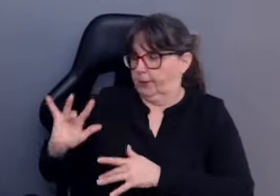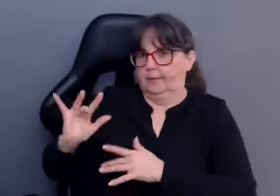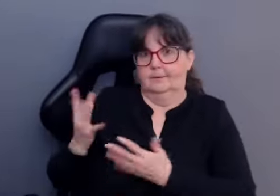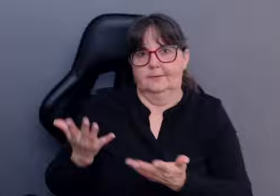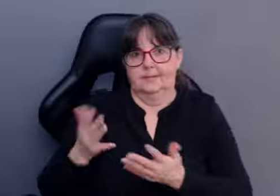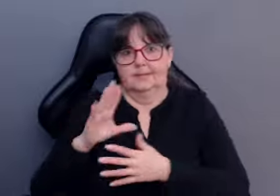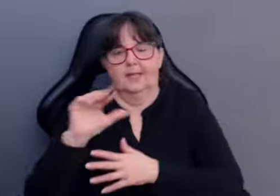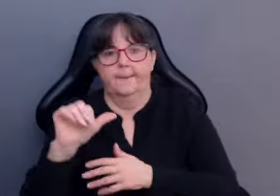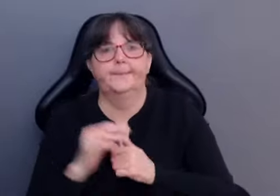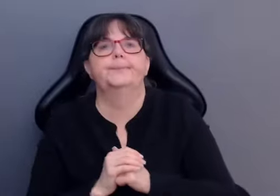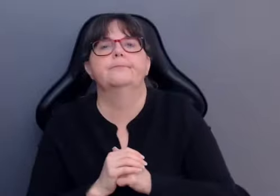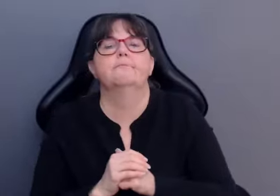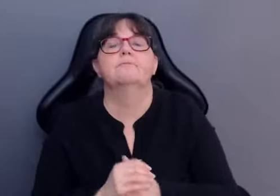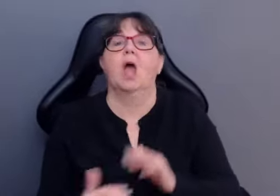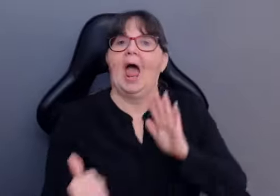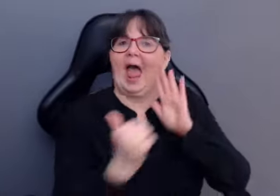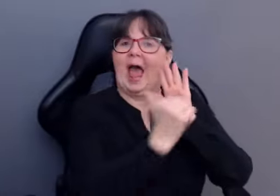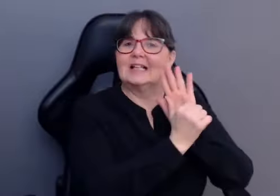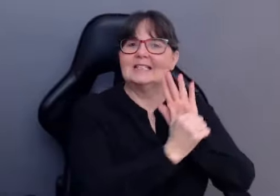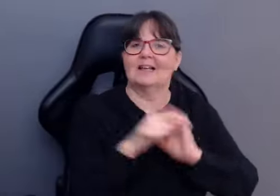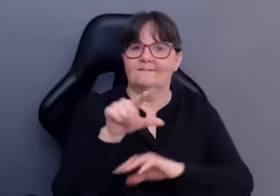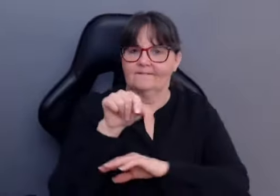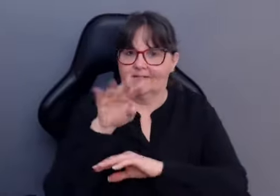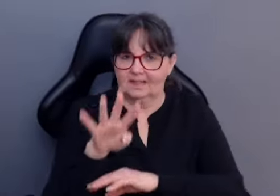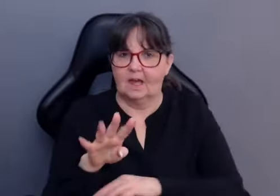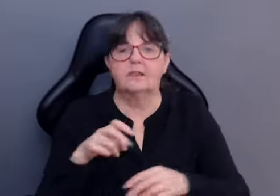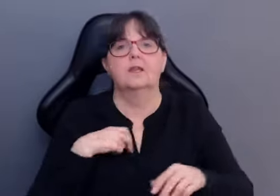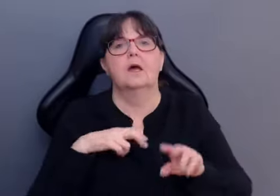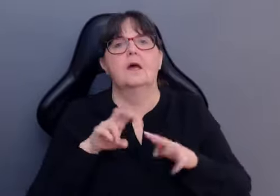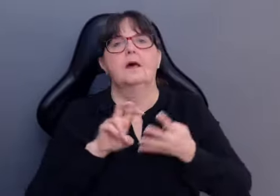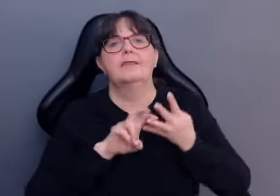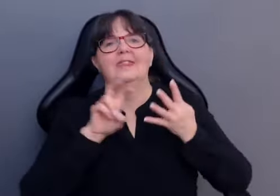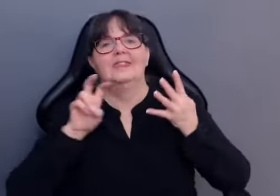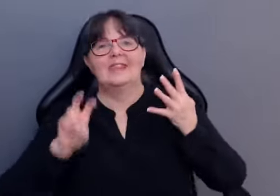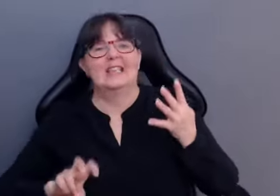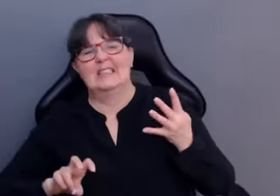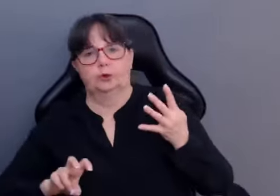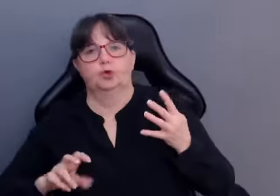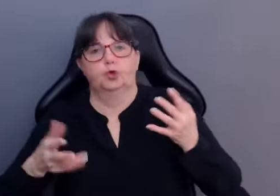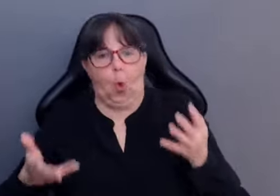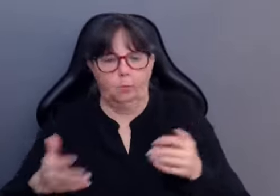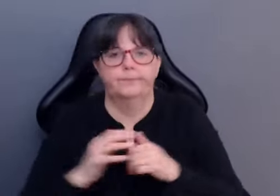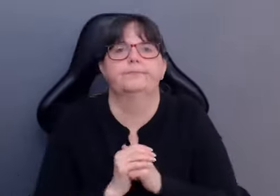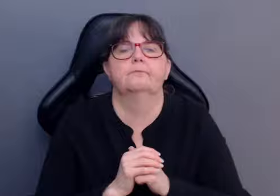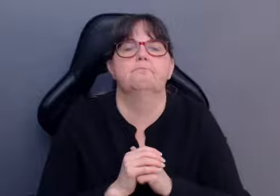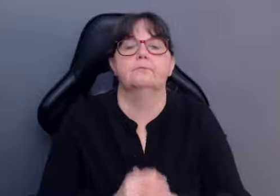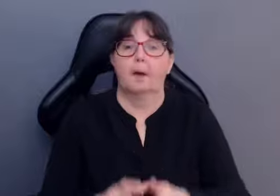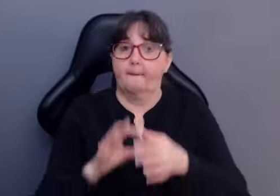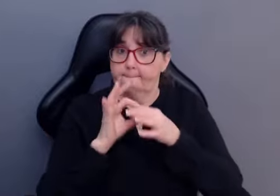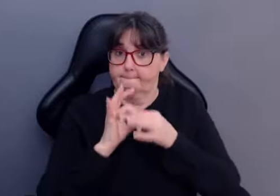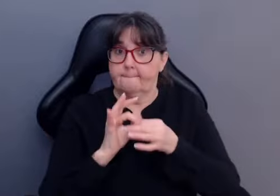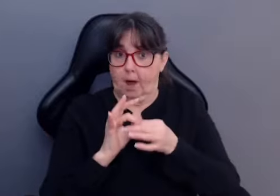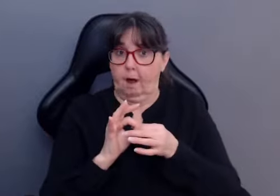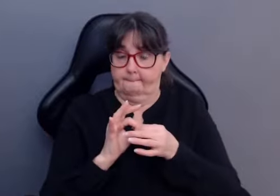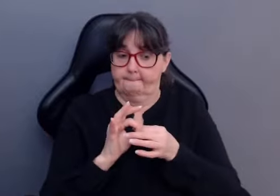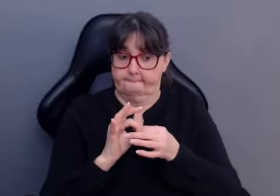Article 24. Destitution. Les membres de la corporation peuvent, lors